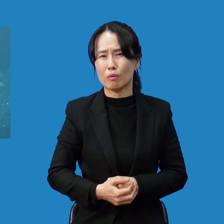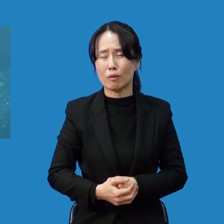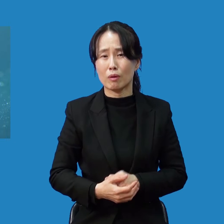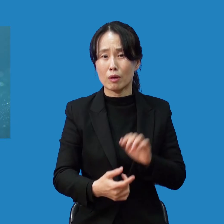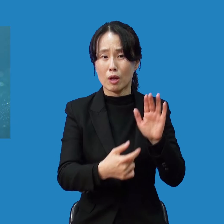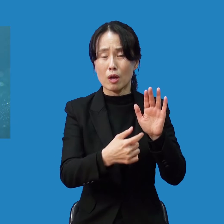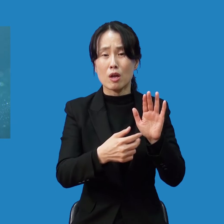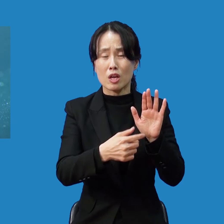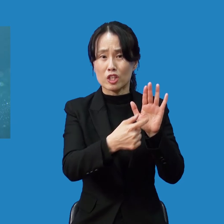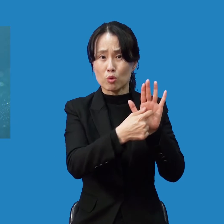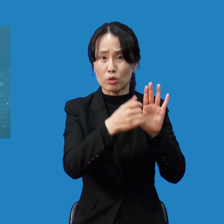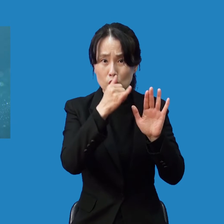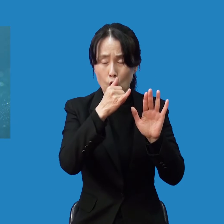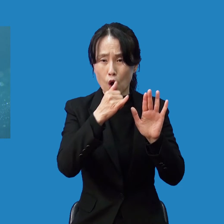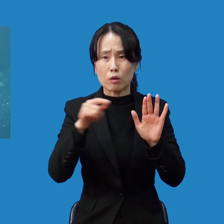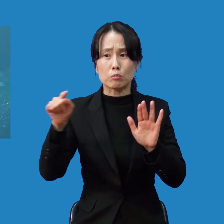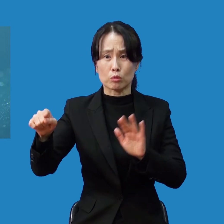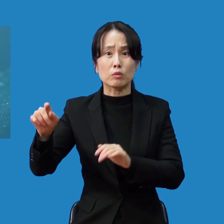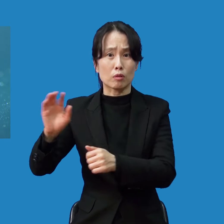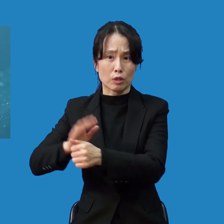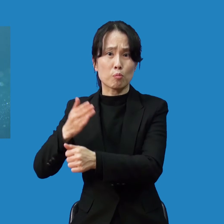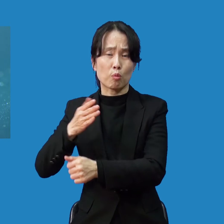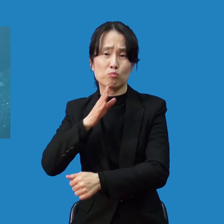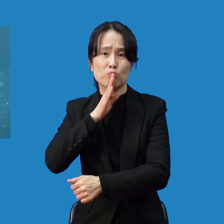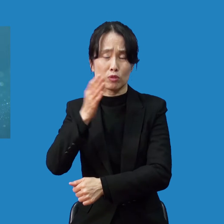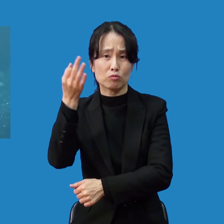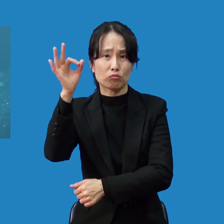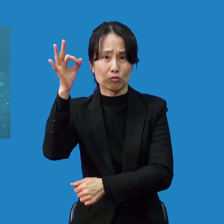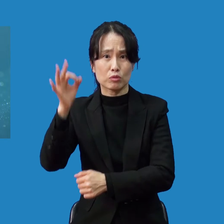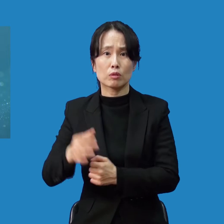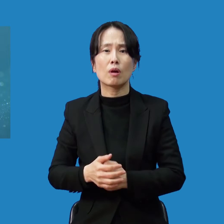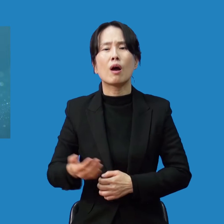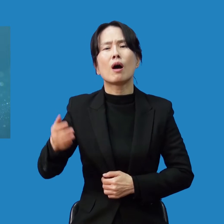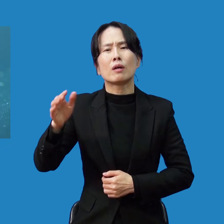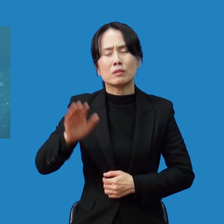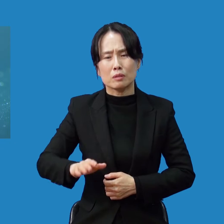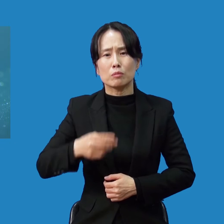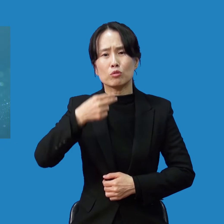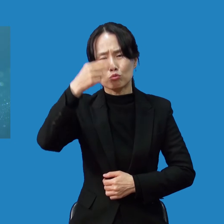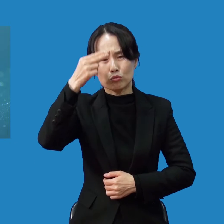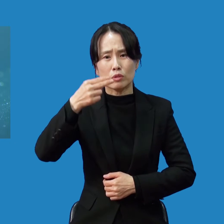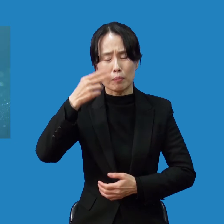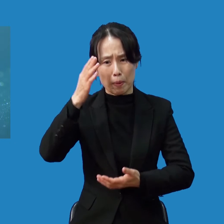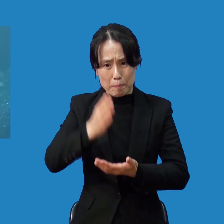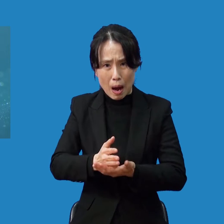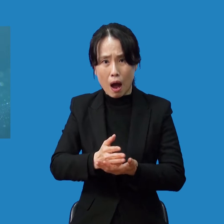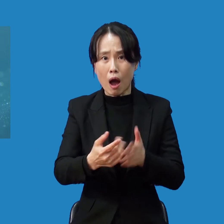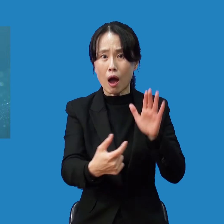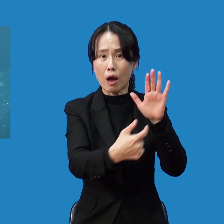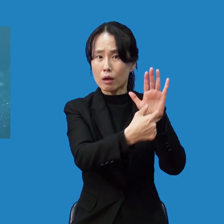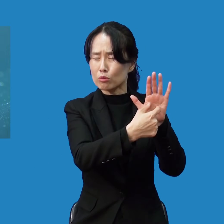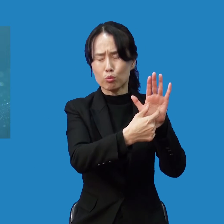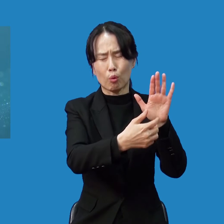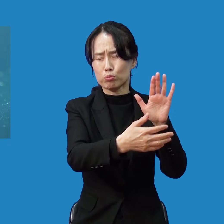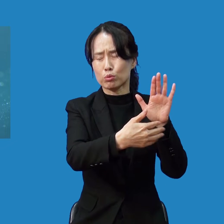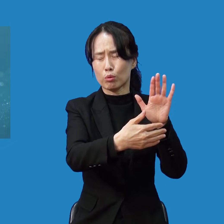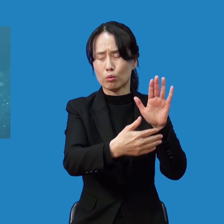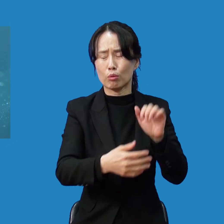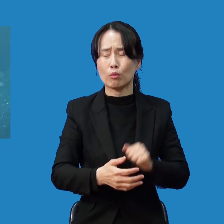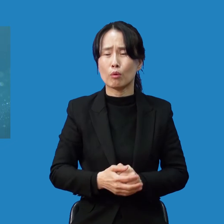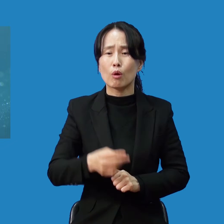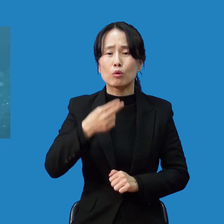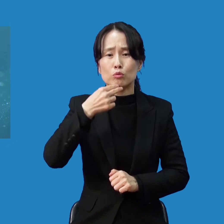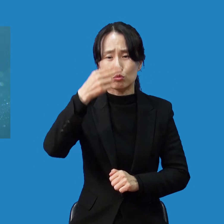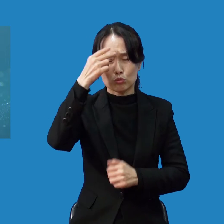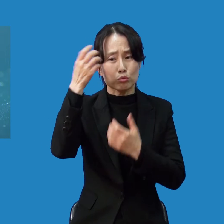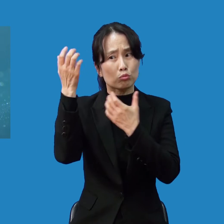것이죠. 그런데 그런 말이 성경에 나와 있지가 않습니다. 성경에 술 취하지 말라